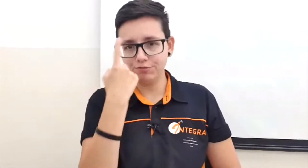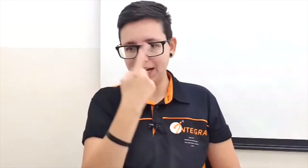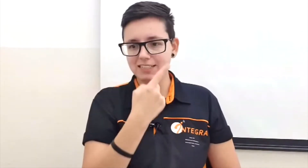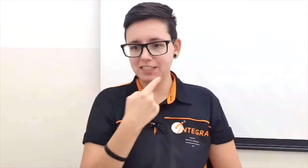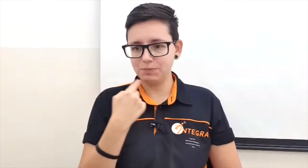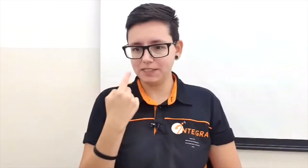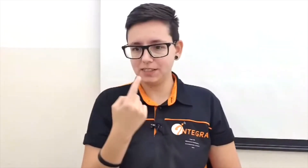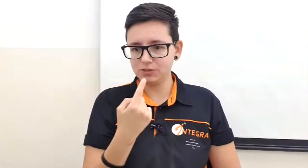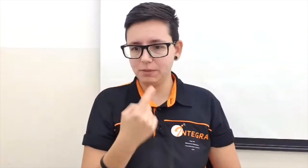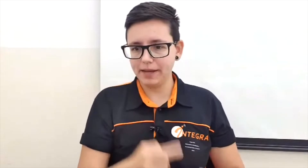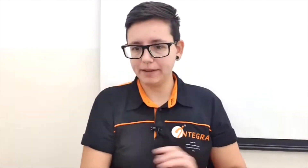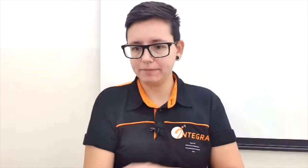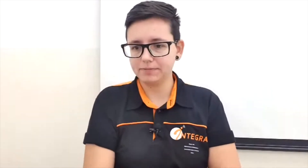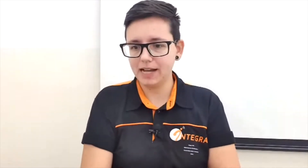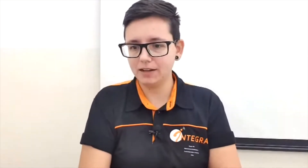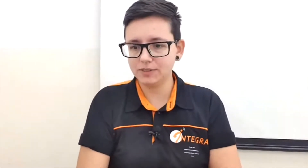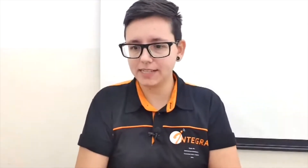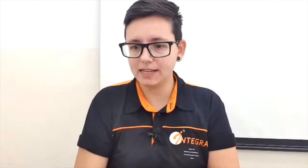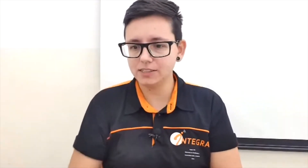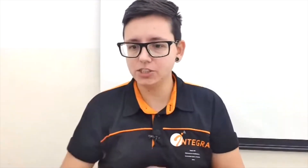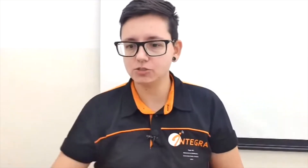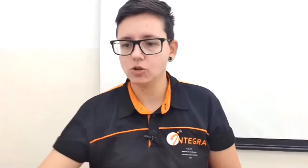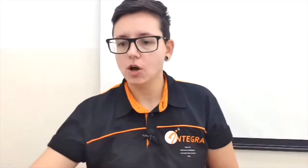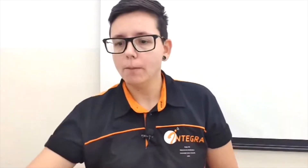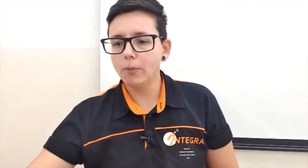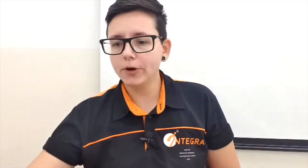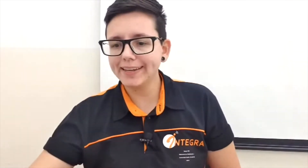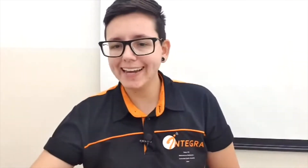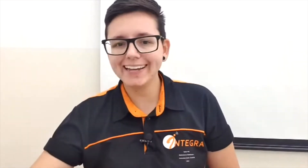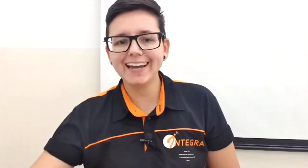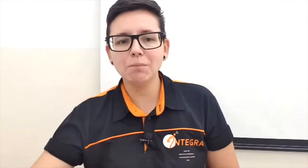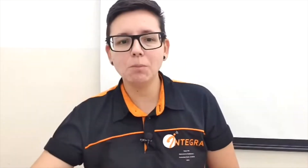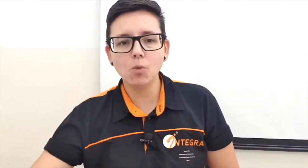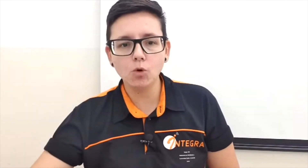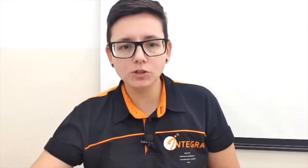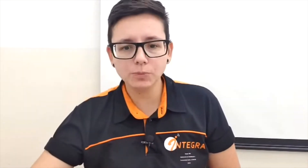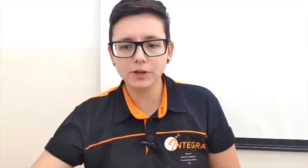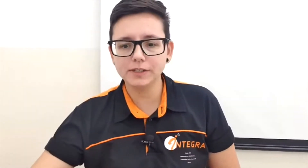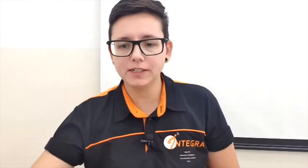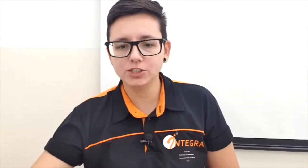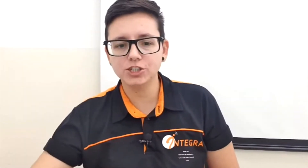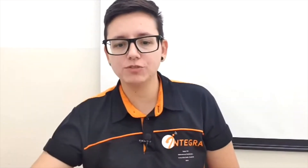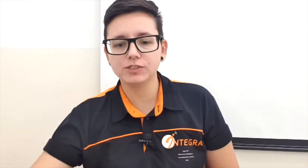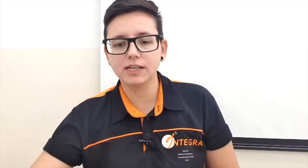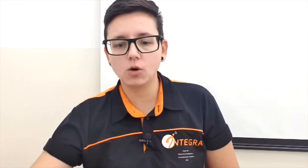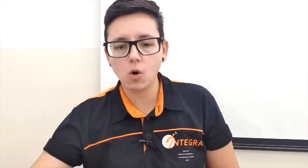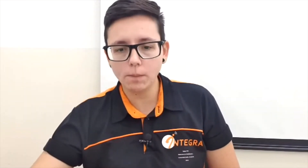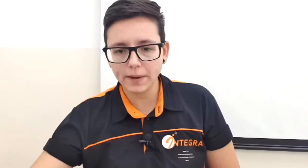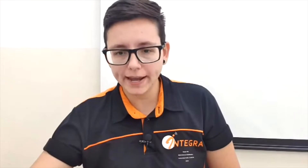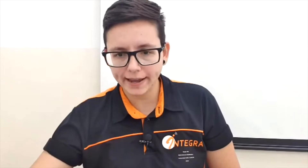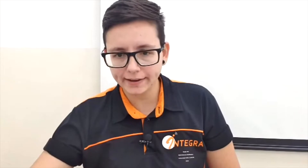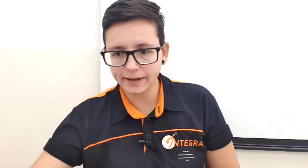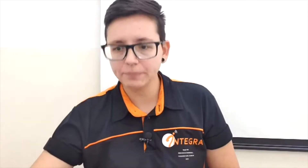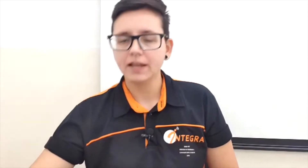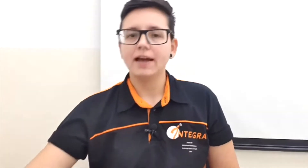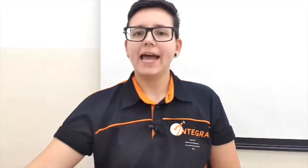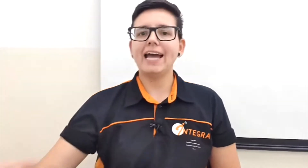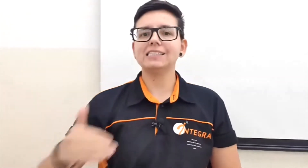faz a expressão também, tá? Não esquece disso. Por que é muito importante que você compreenda